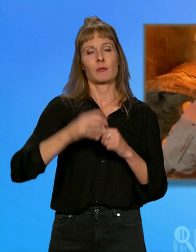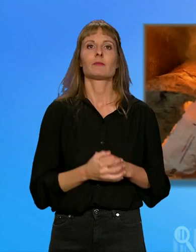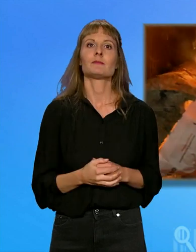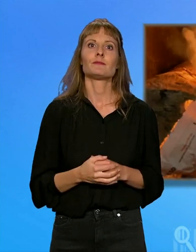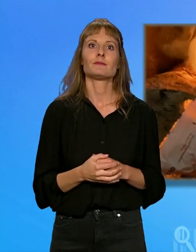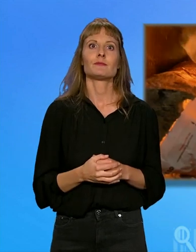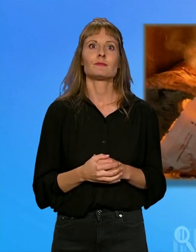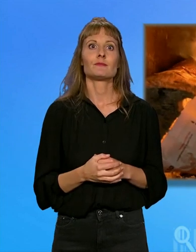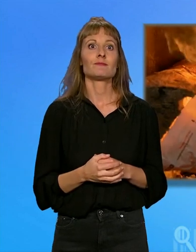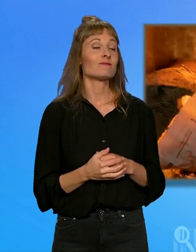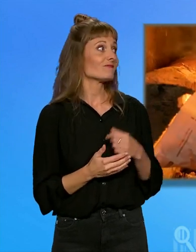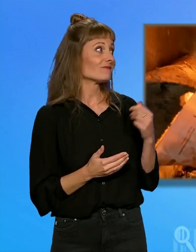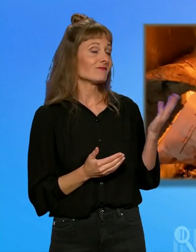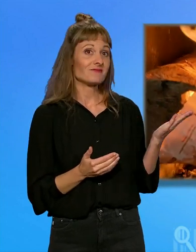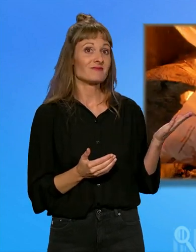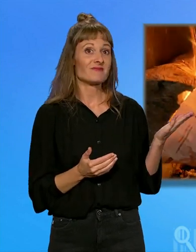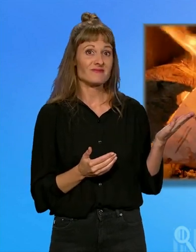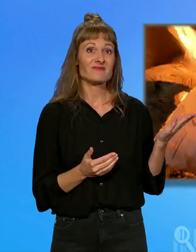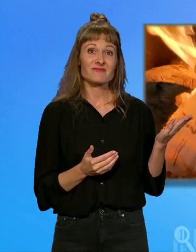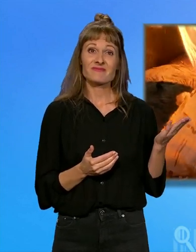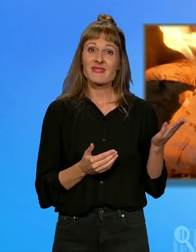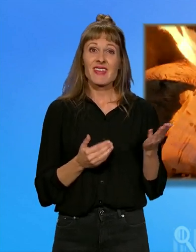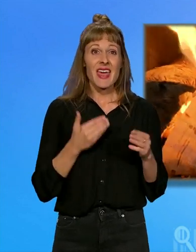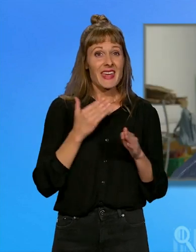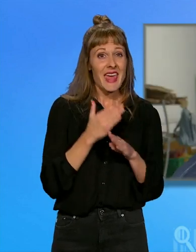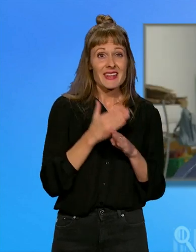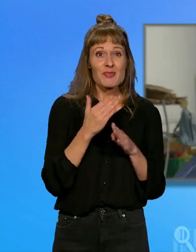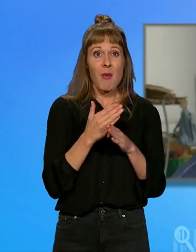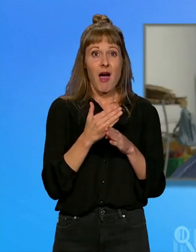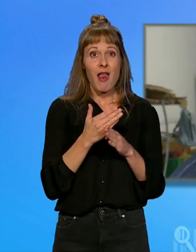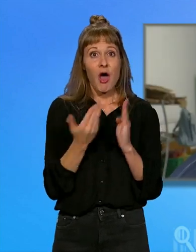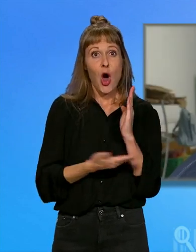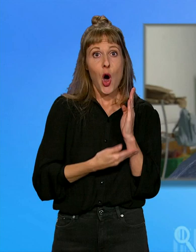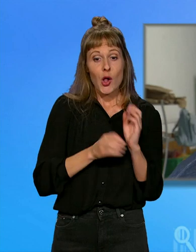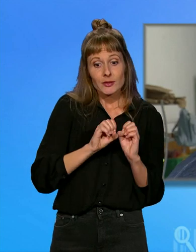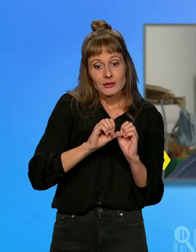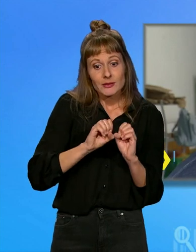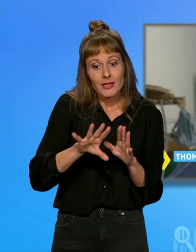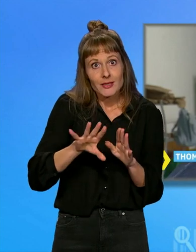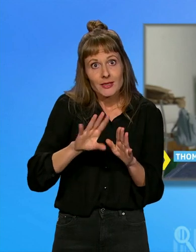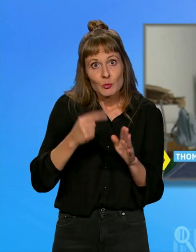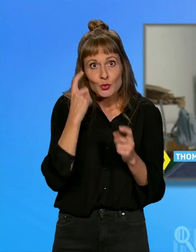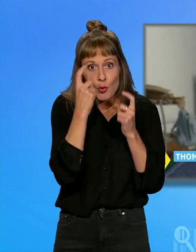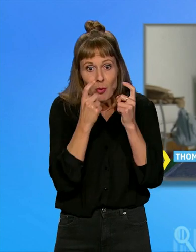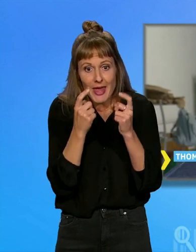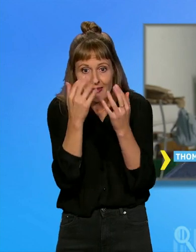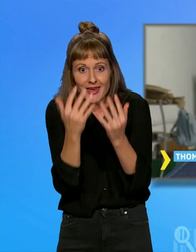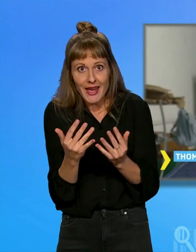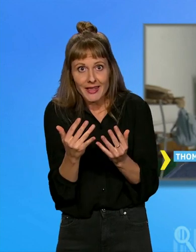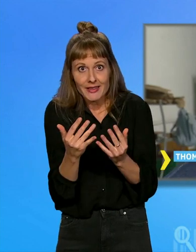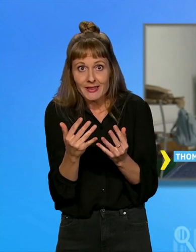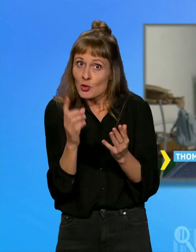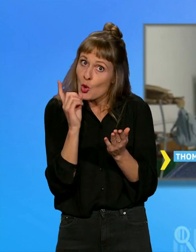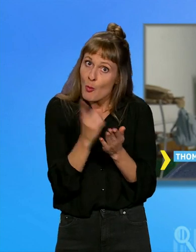Man muss sich wirklich immer überlegen, bei jedem Schittfest, wie viel Energie hat es. Und dann das rein tun. Man